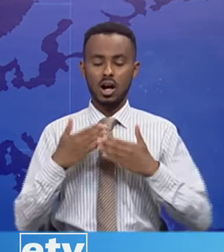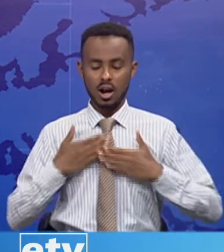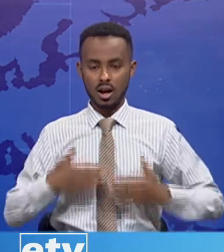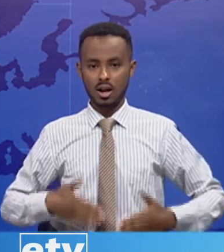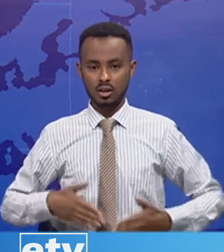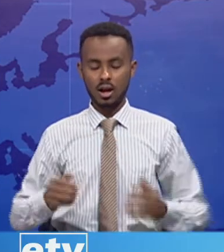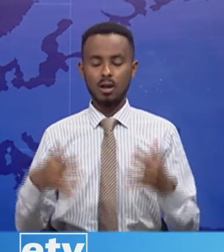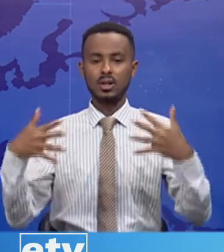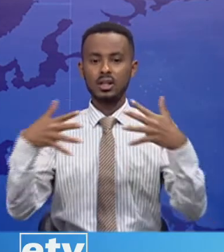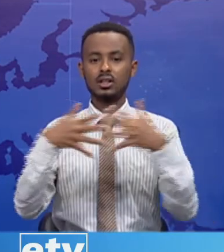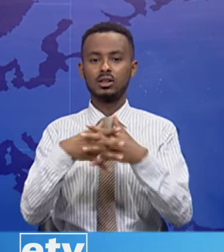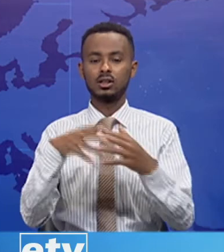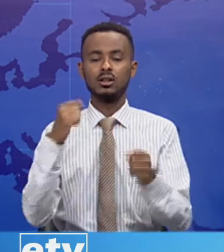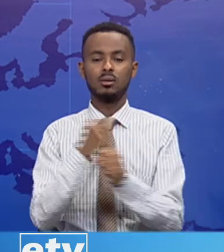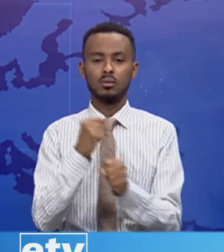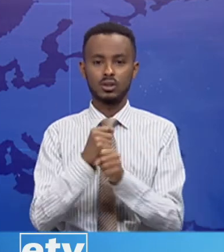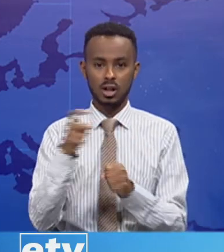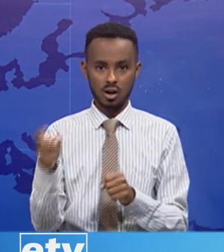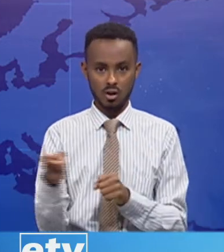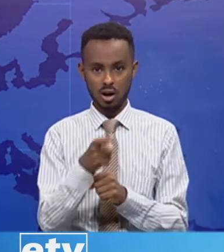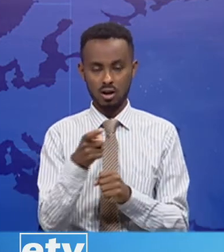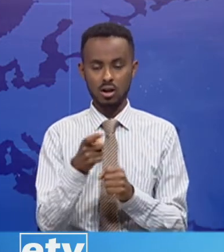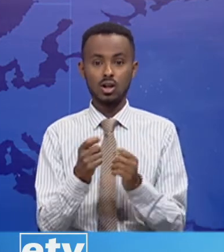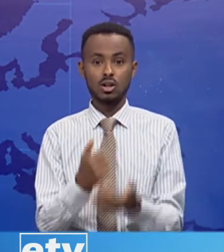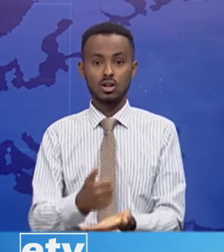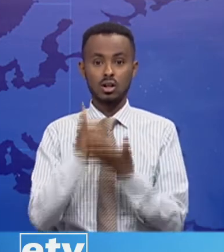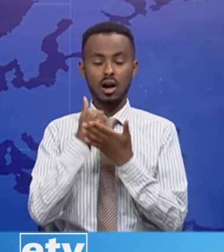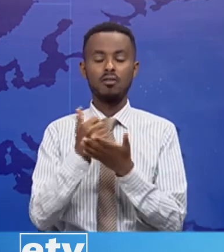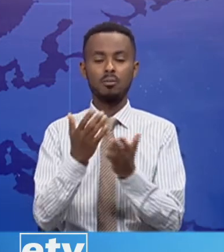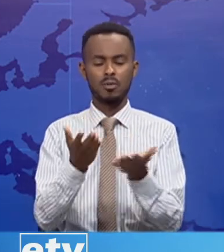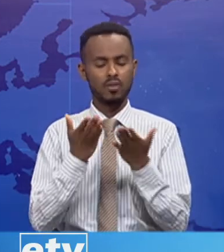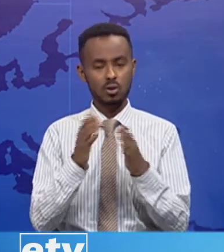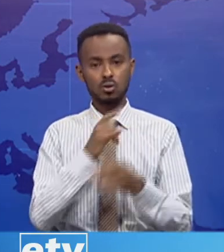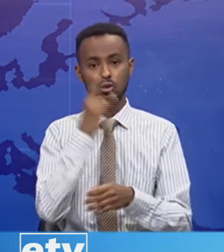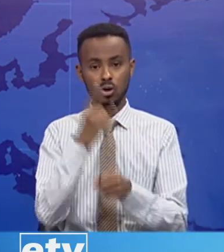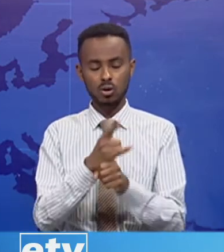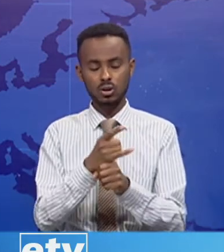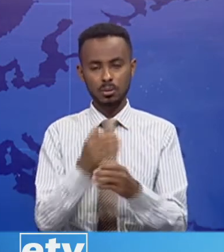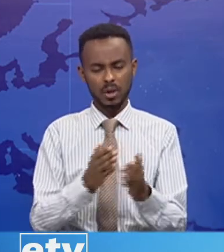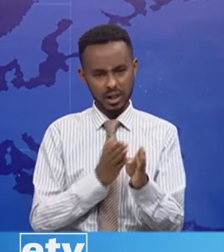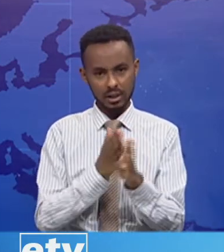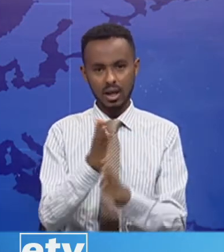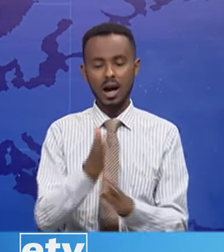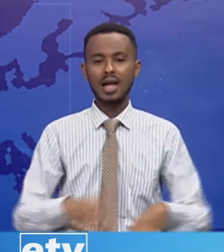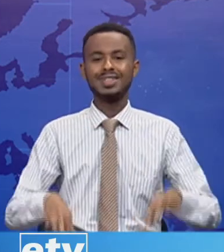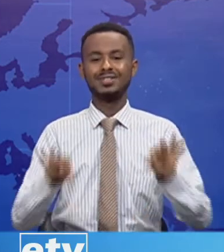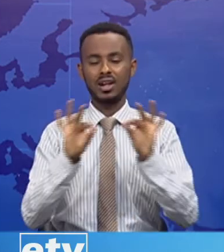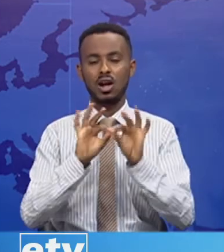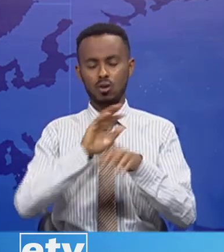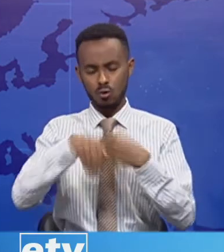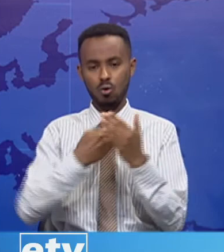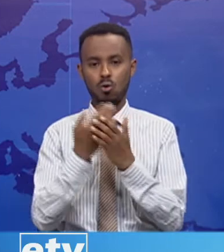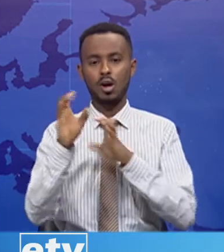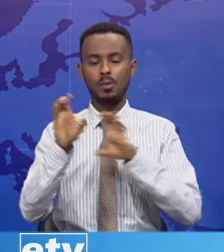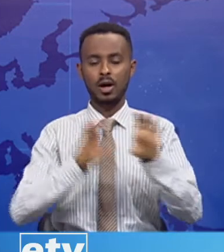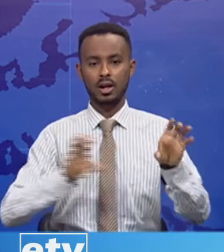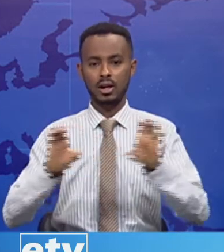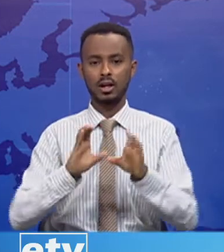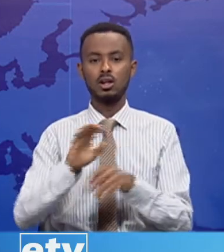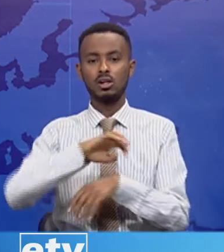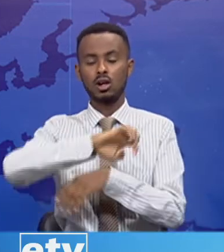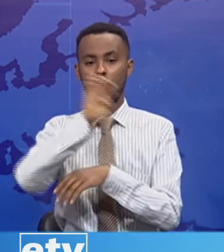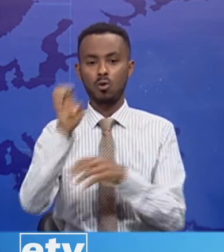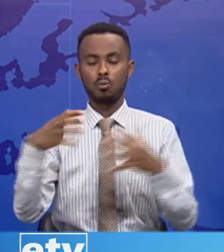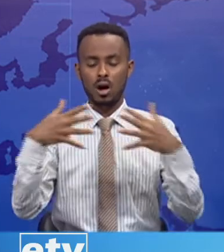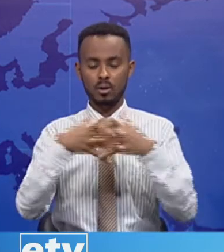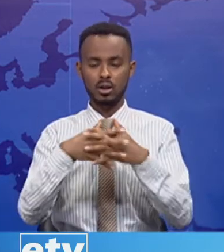ጋር በቅንጅት የምንሰራ ይሆናል። ድጋፍ ለሚሹ ዜጎችም በቀጥታ አስፈላጊውን ሁሉ ለማድረግ የአውሮፓ